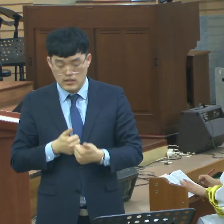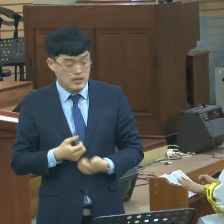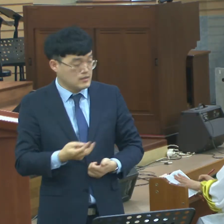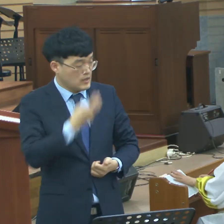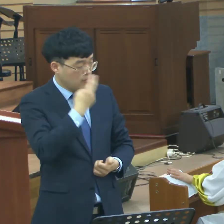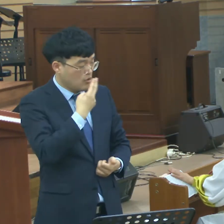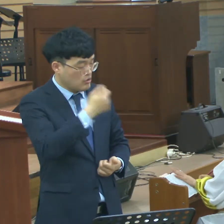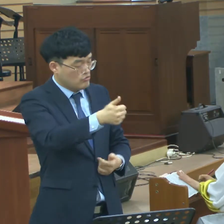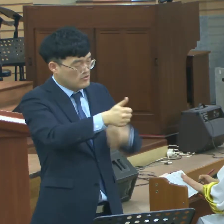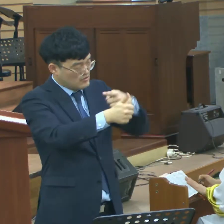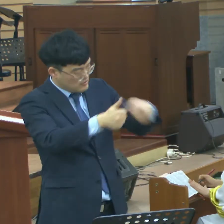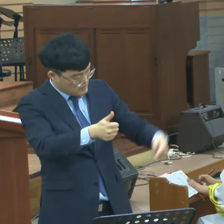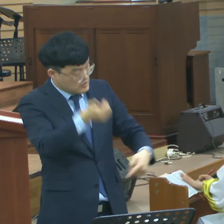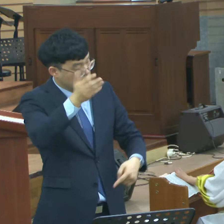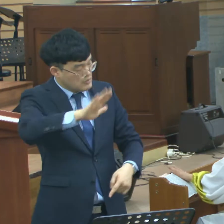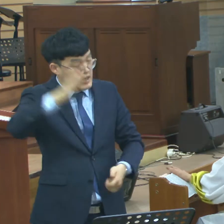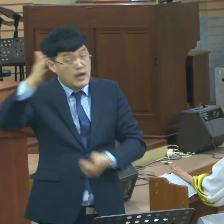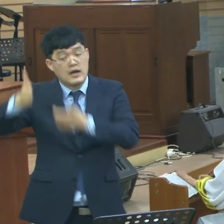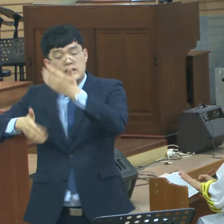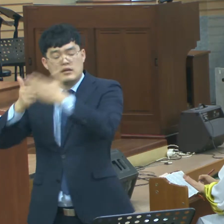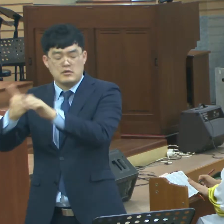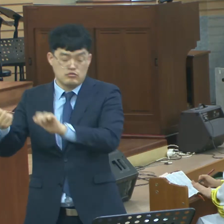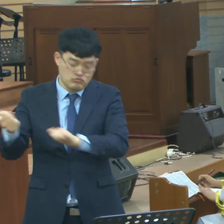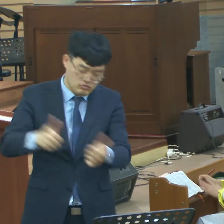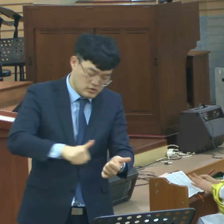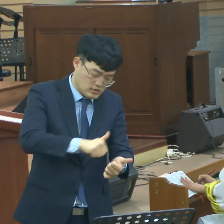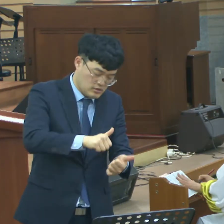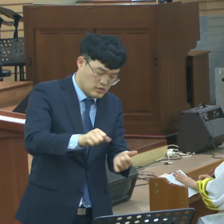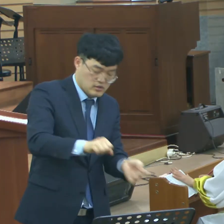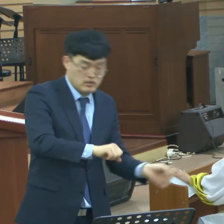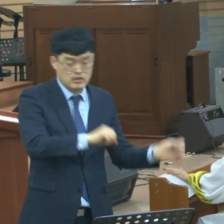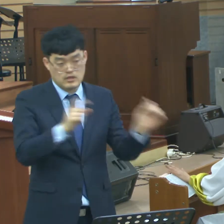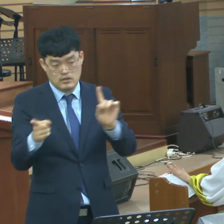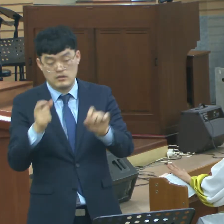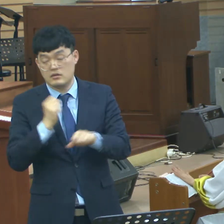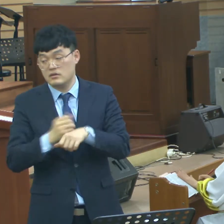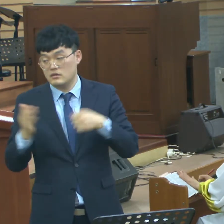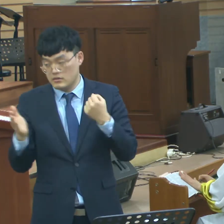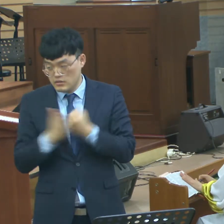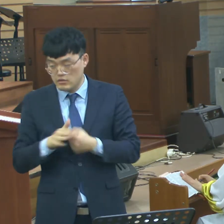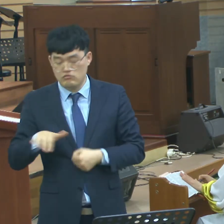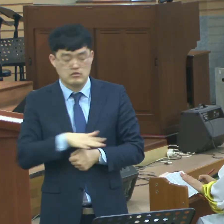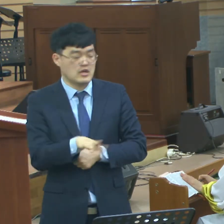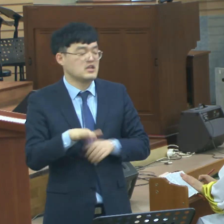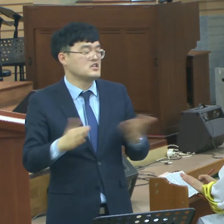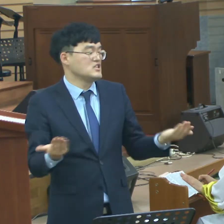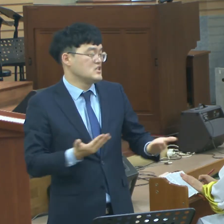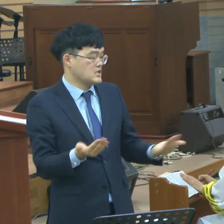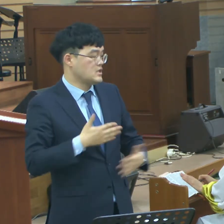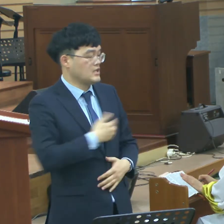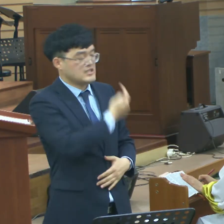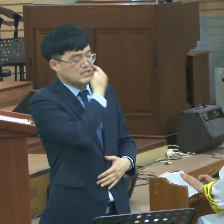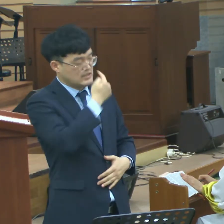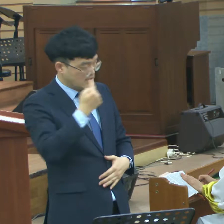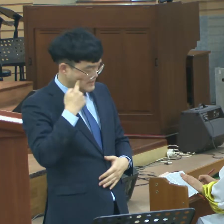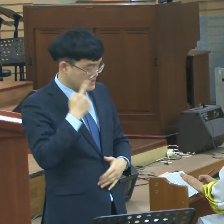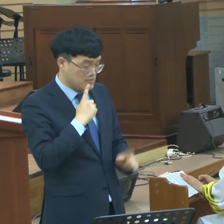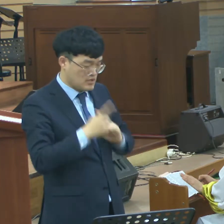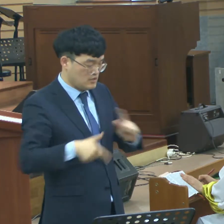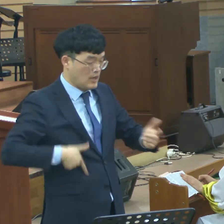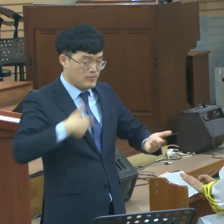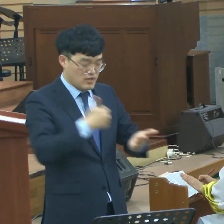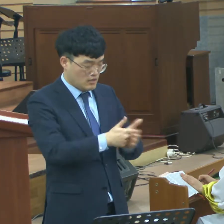주를 죽였으나 하나님이 죽은 자 가운데서 그를 살리셨으니 우리가 이 일의 증인이라. 담대하게